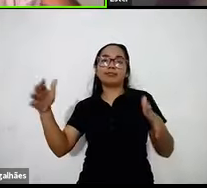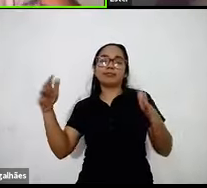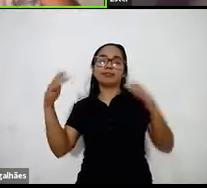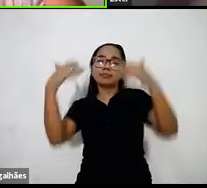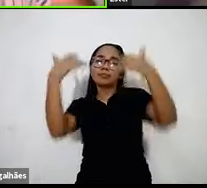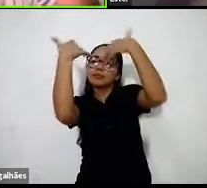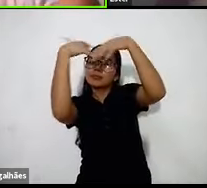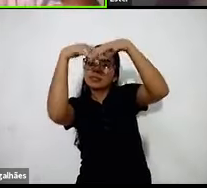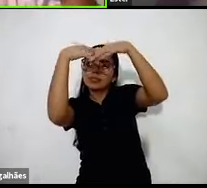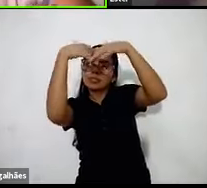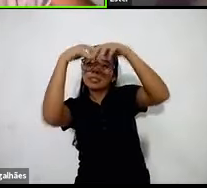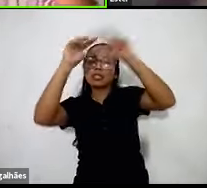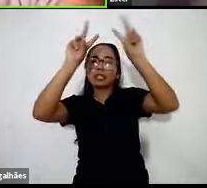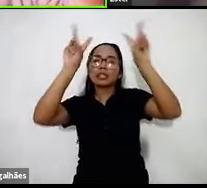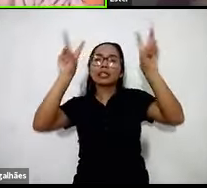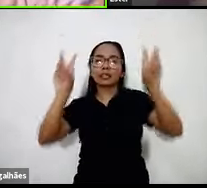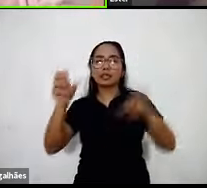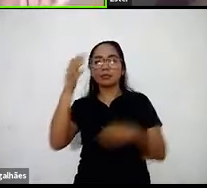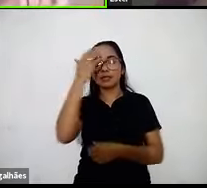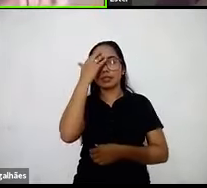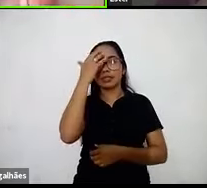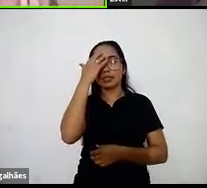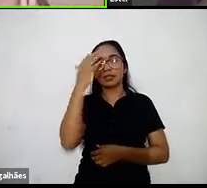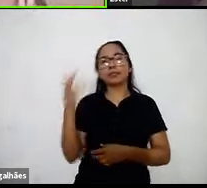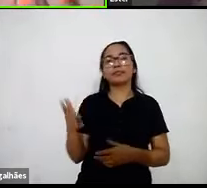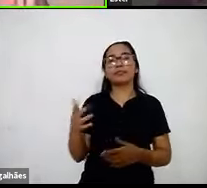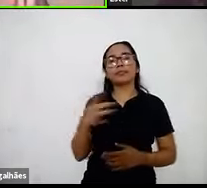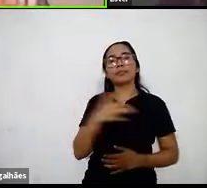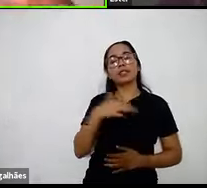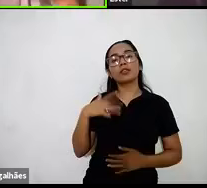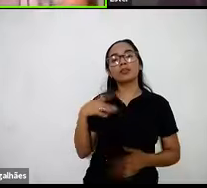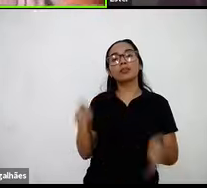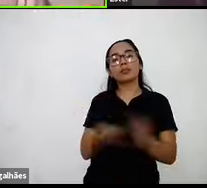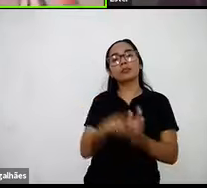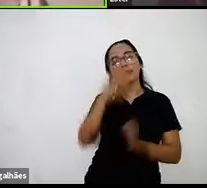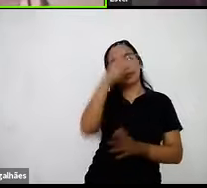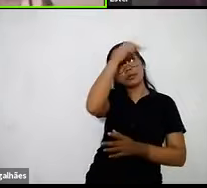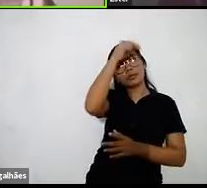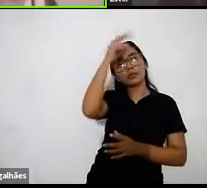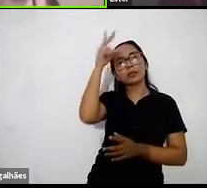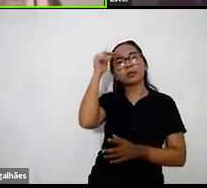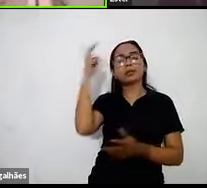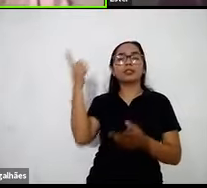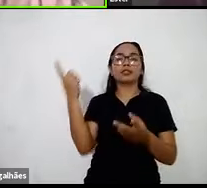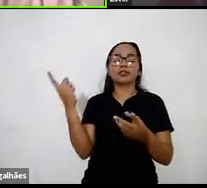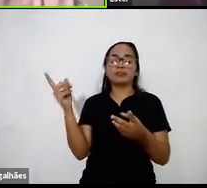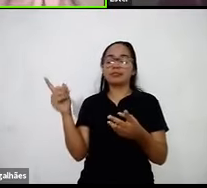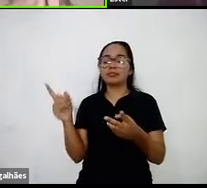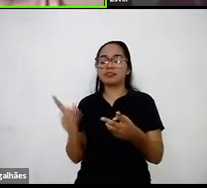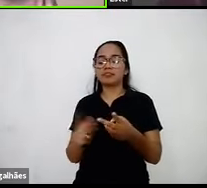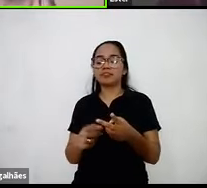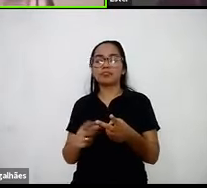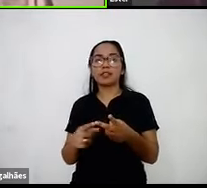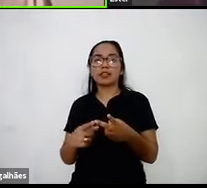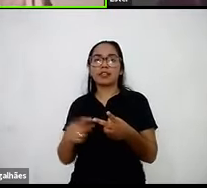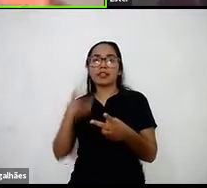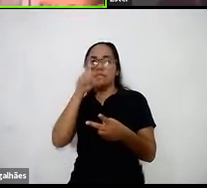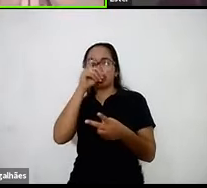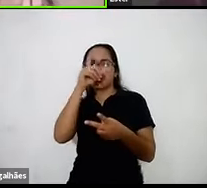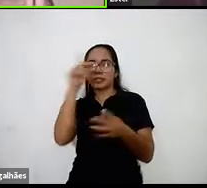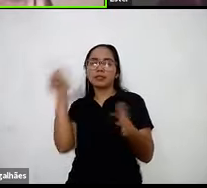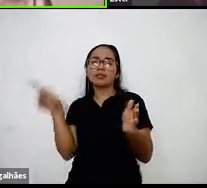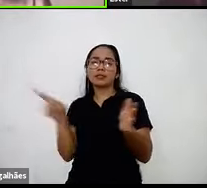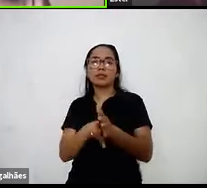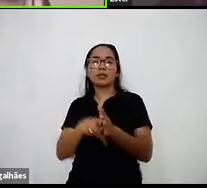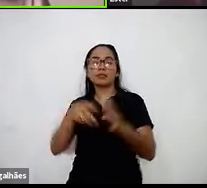ela acaba pensando a saúde pública e a sociedade, né? Uma vida sem manicômios. Então, para nós é muito importante. Eu